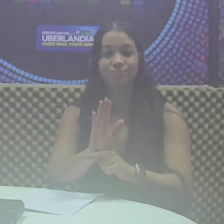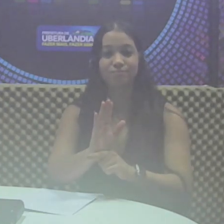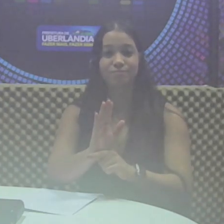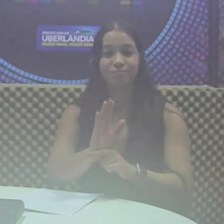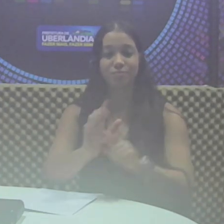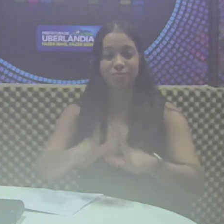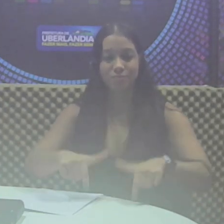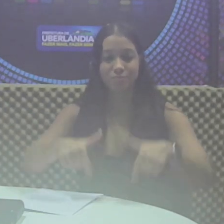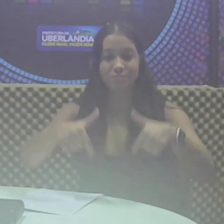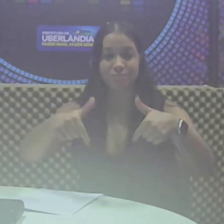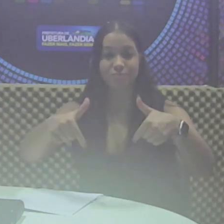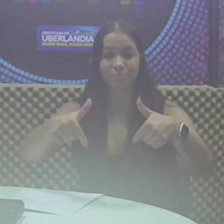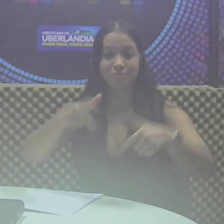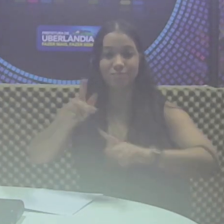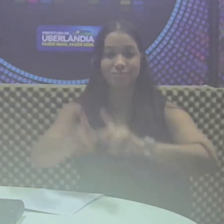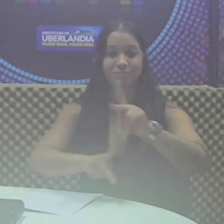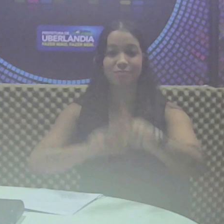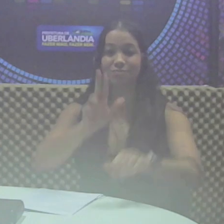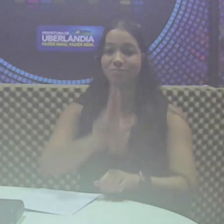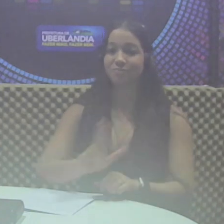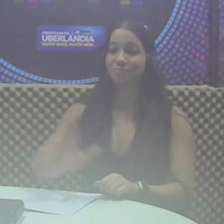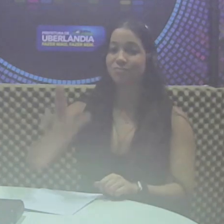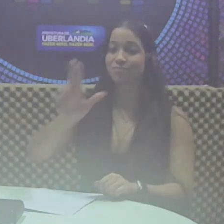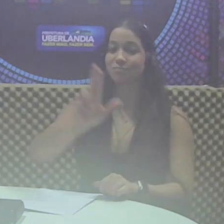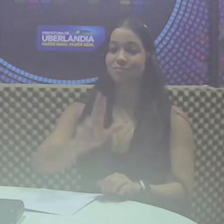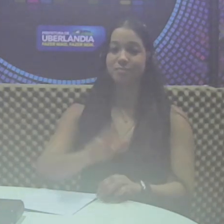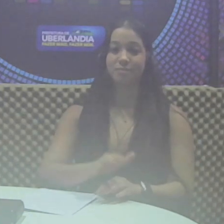Uma iniciativa do povo de Uberlândia.